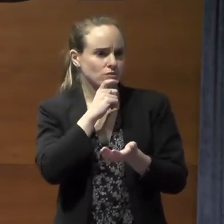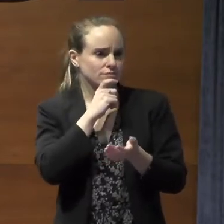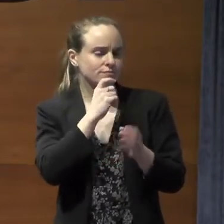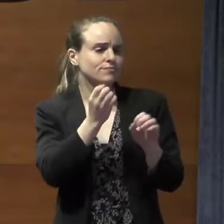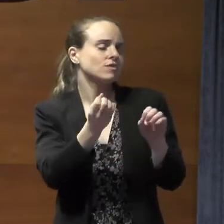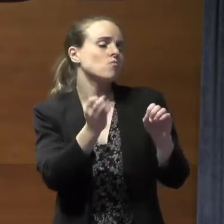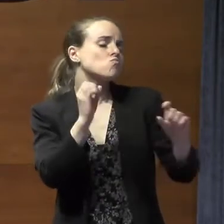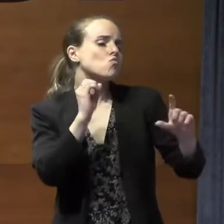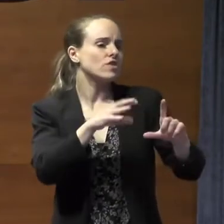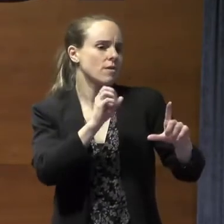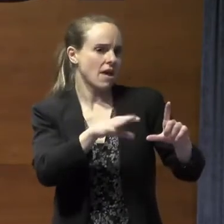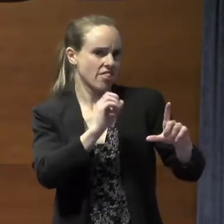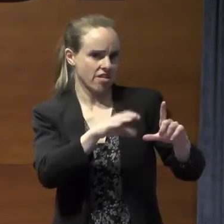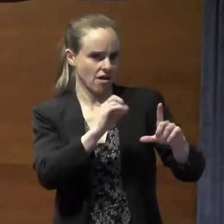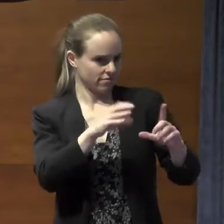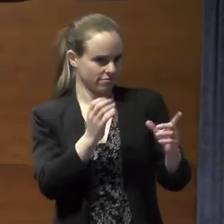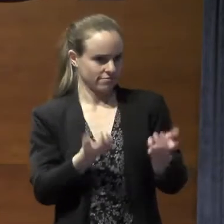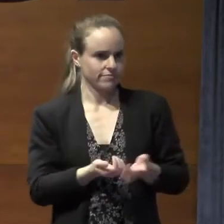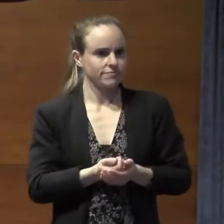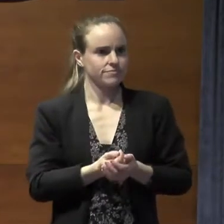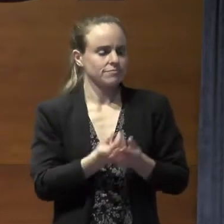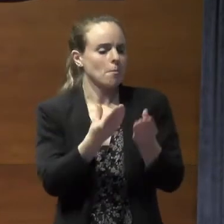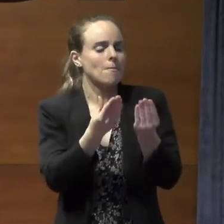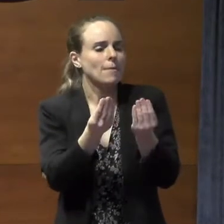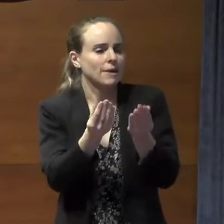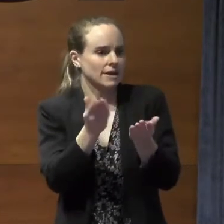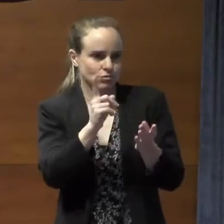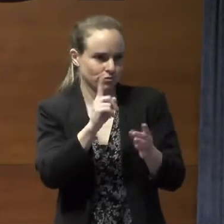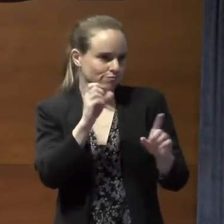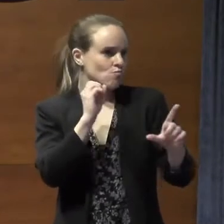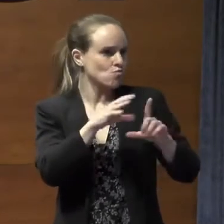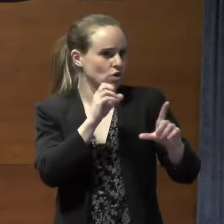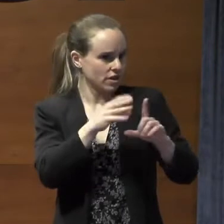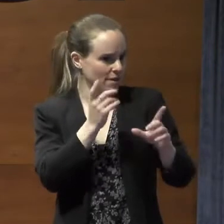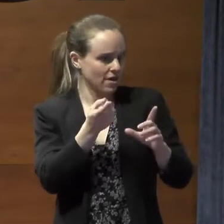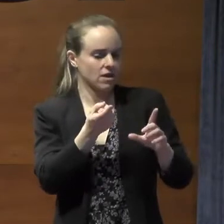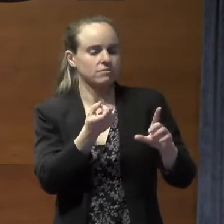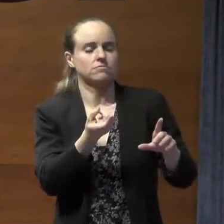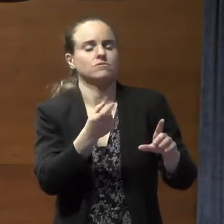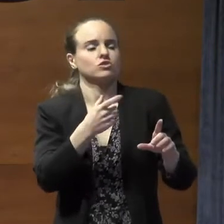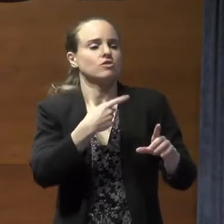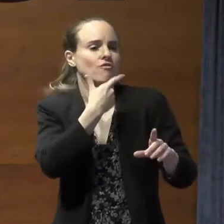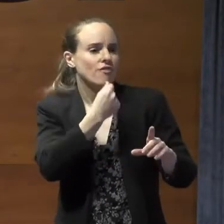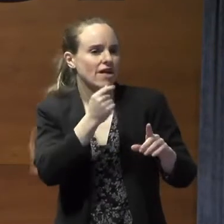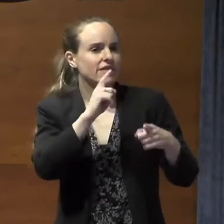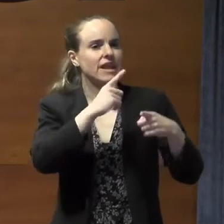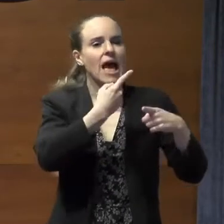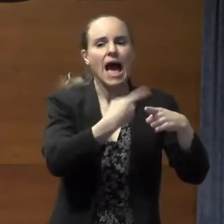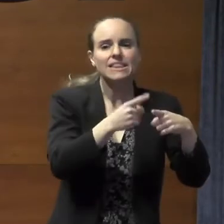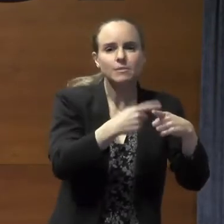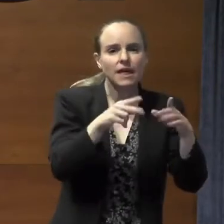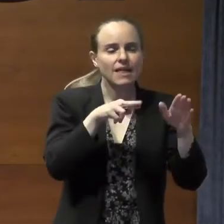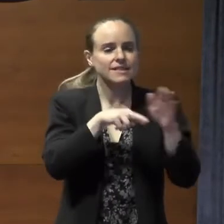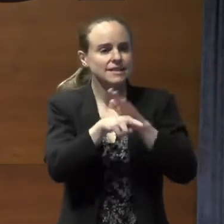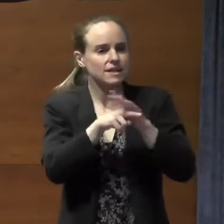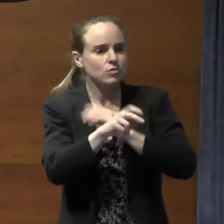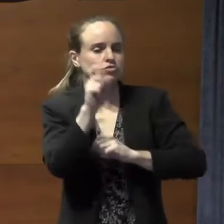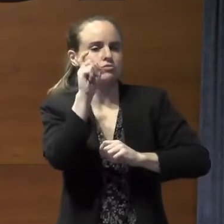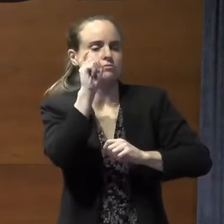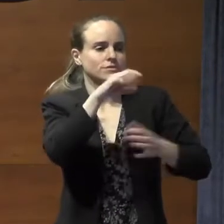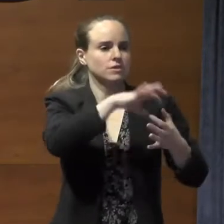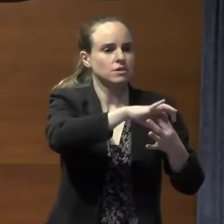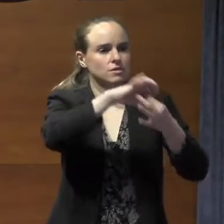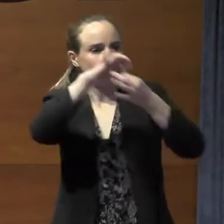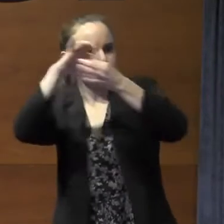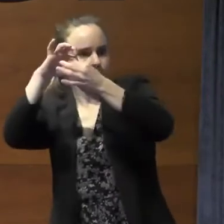Este curso tiene un formato multimedia con acceso a diversas actividades y recursos. Lo hemos diseñado con